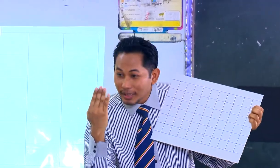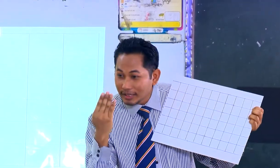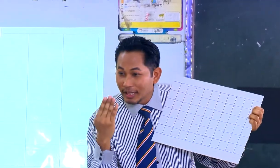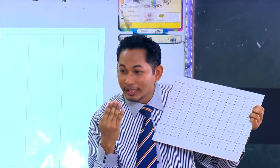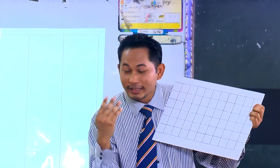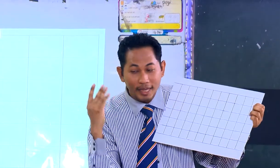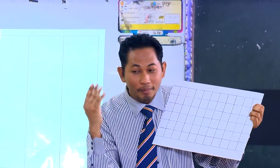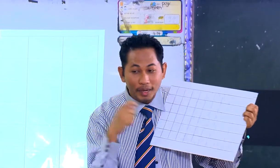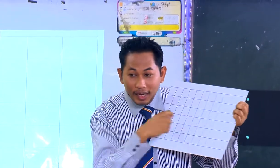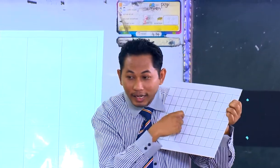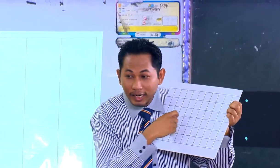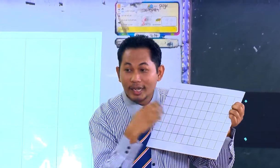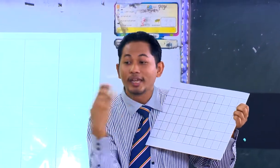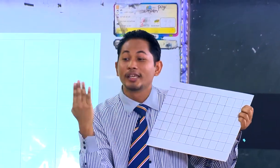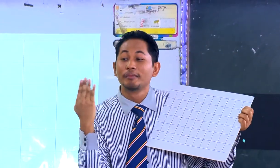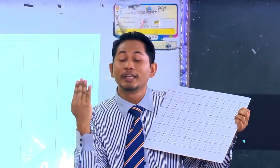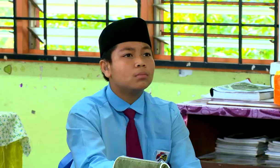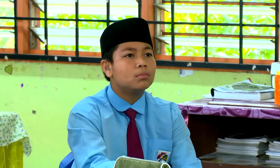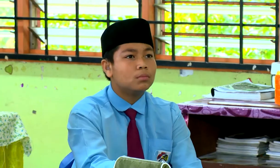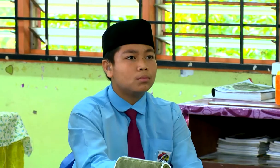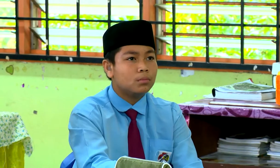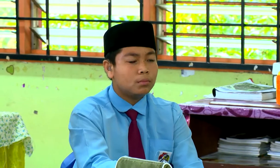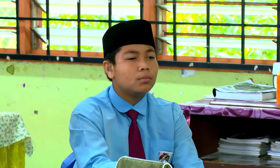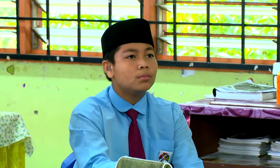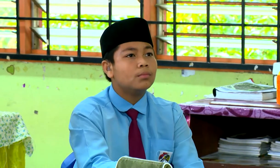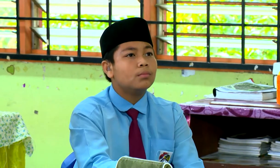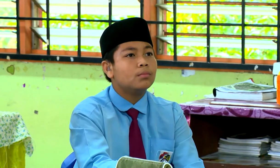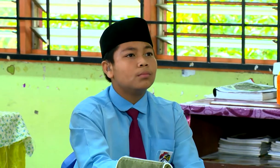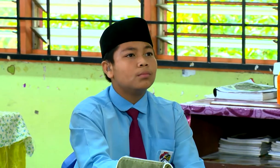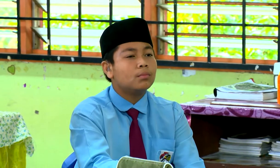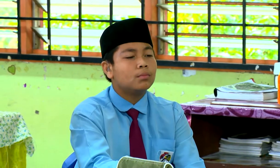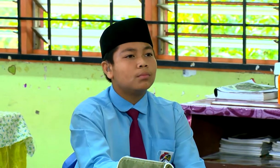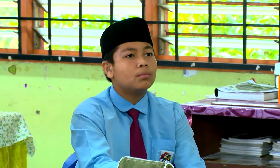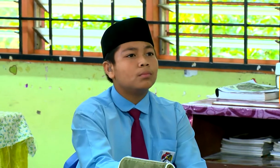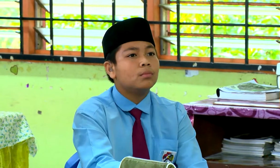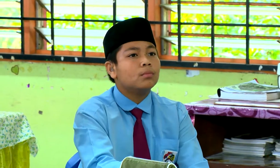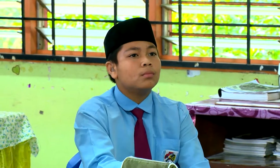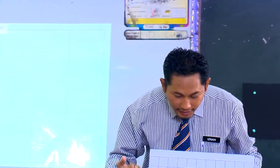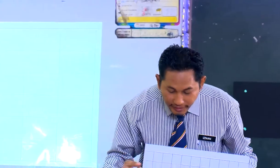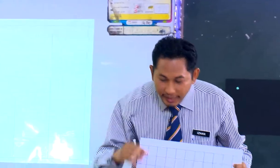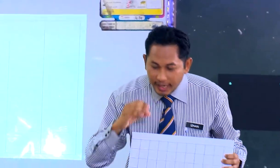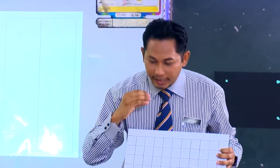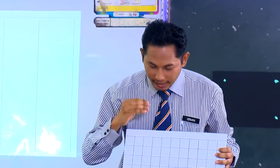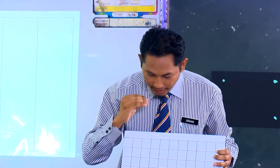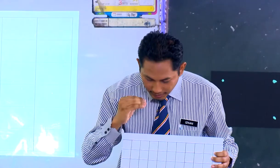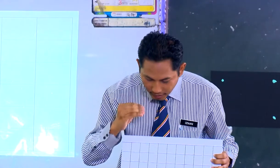biasa. Tambah yang biasa dulu-dulu lah cikgu-cikgu ajar. Okey, sekarang ni saya akan ajar